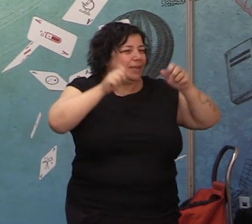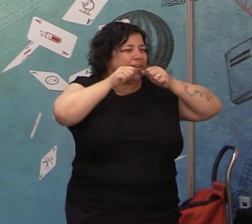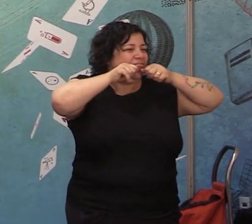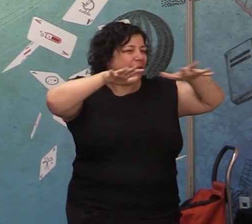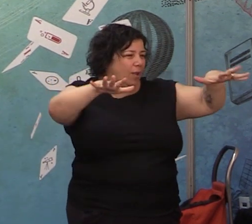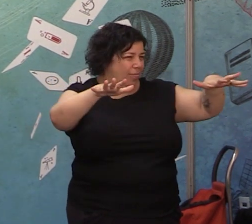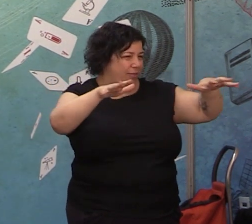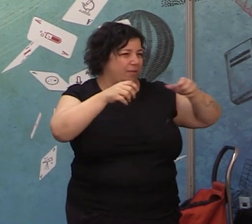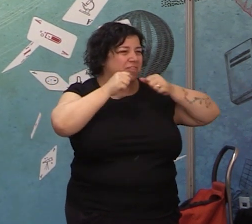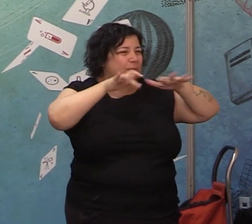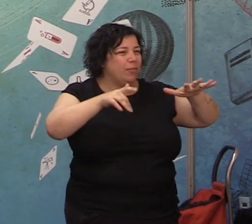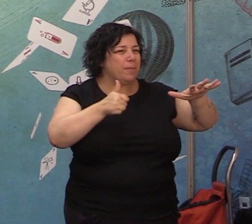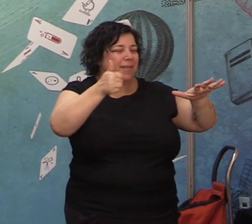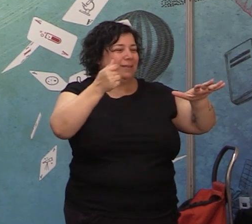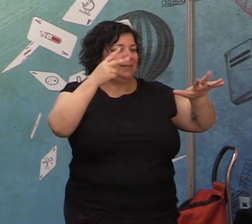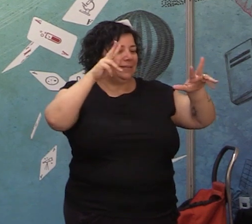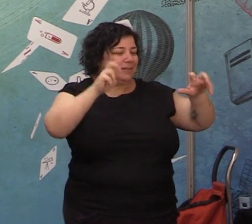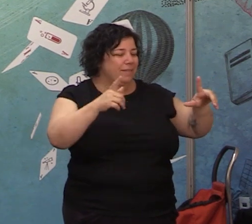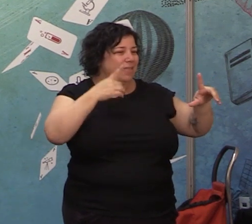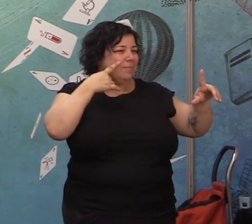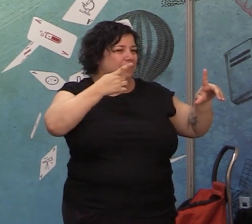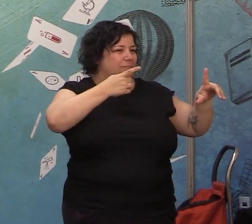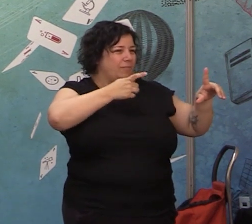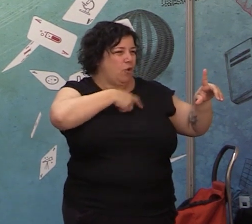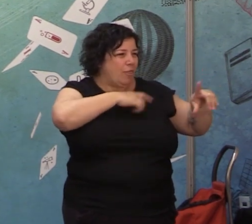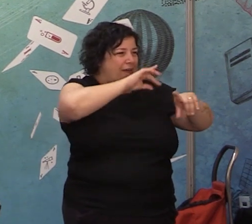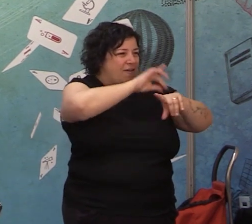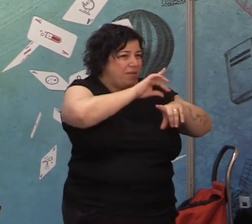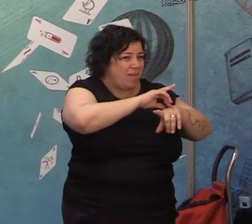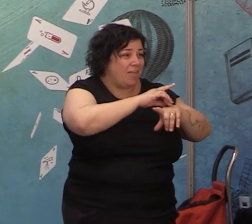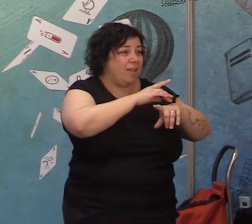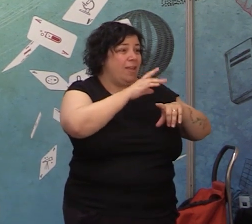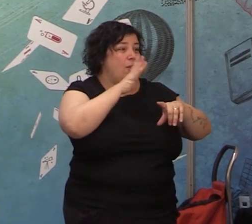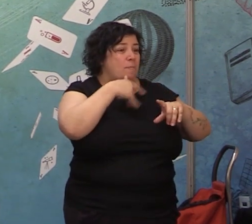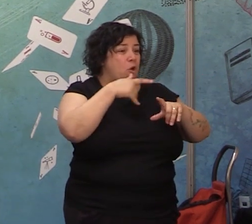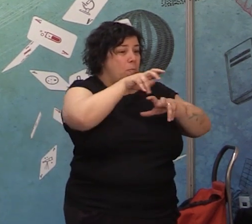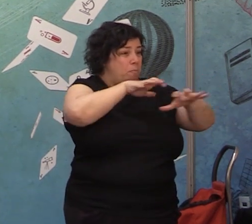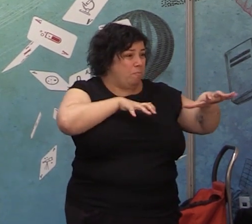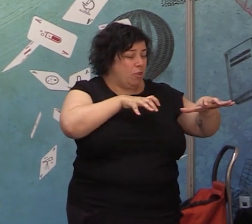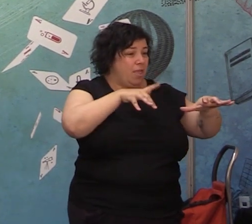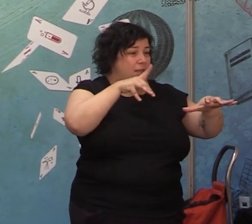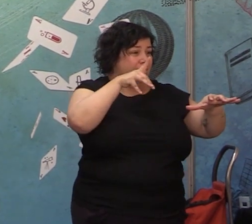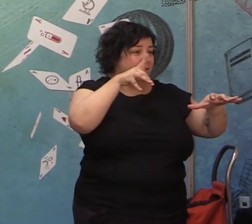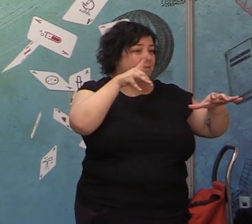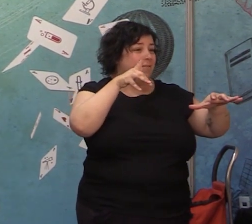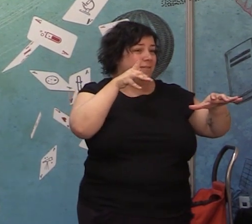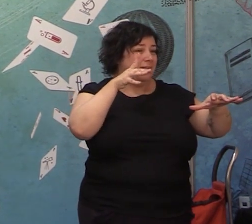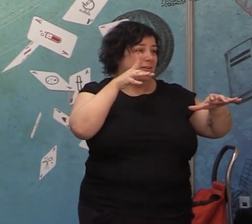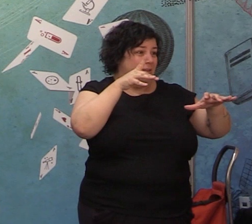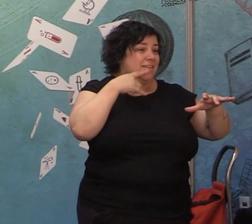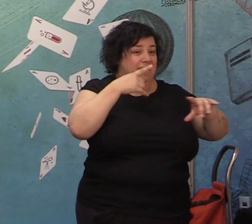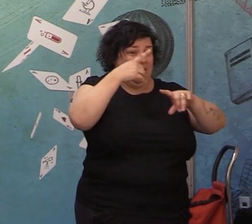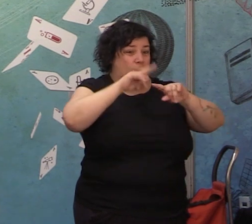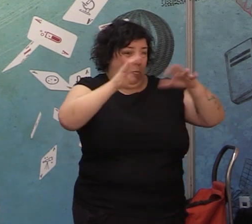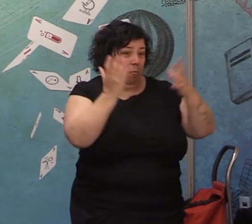tipo de historias que en realidad afecta a una gran población a la mitad de la